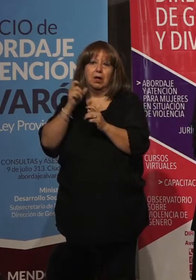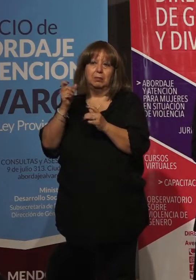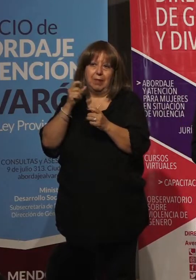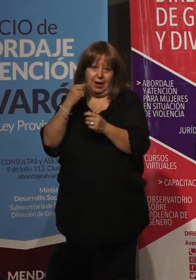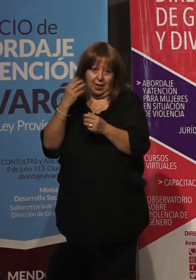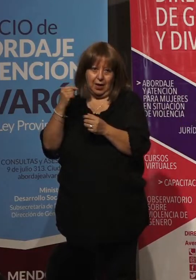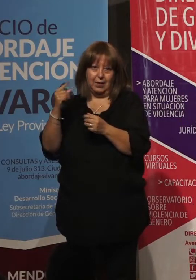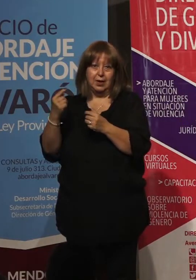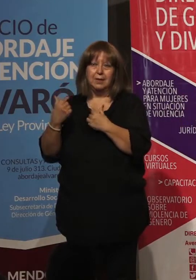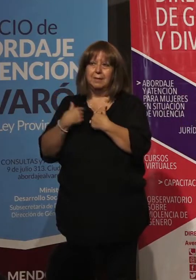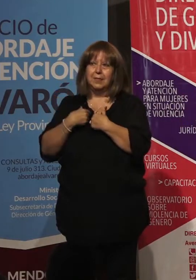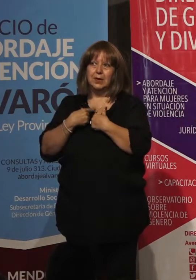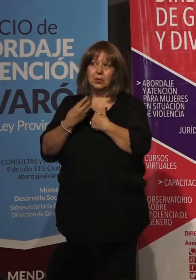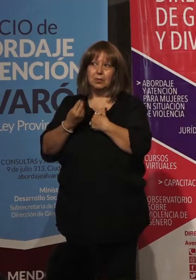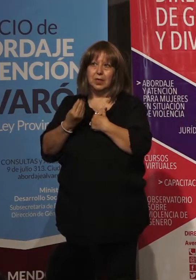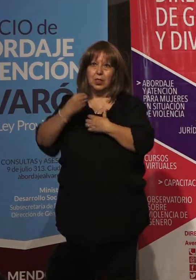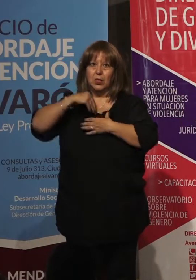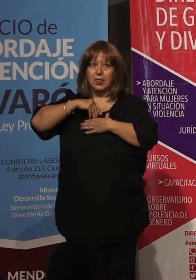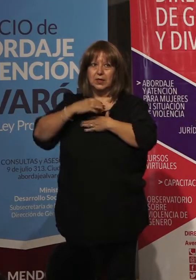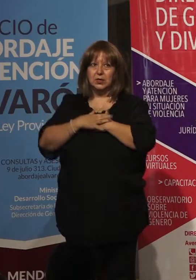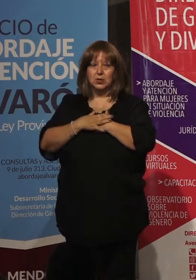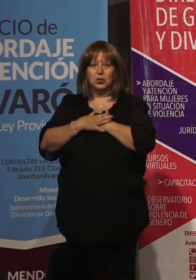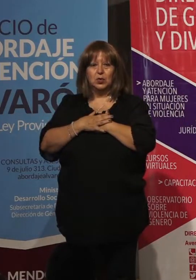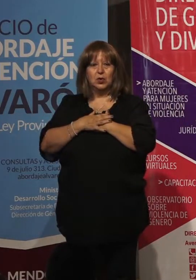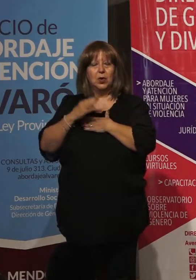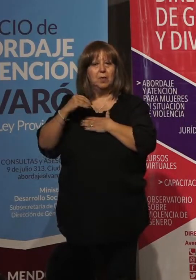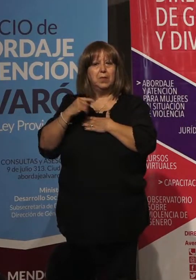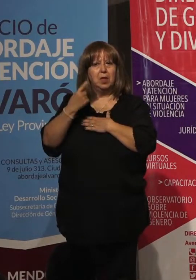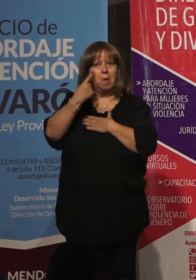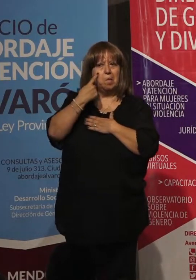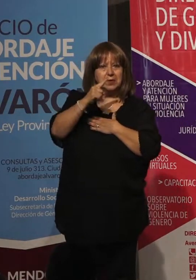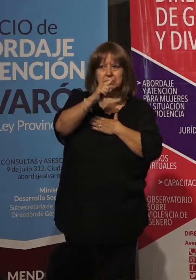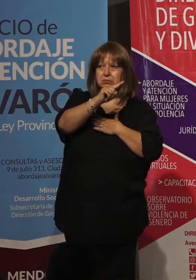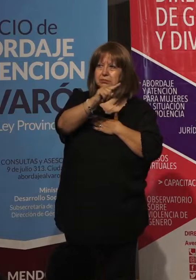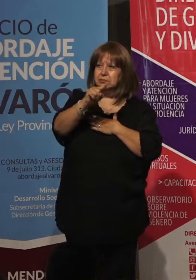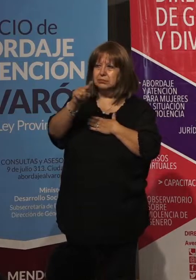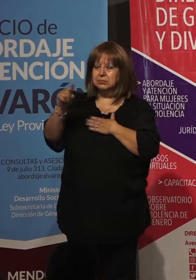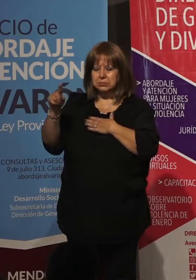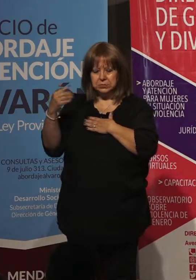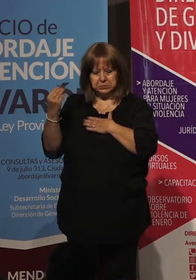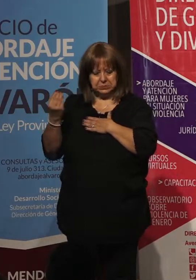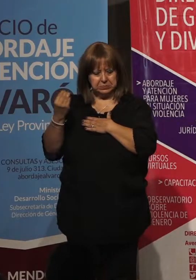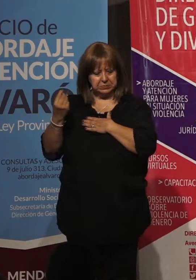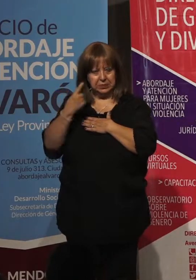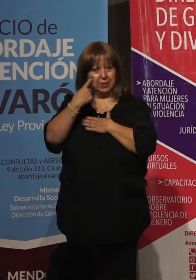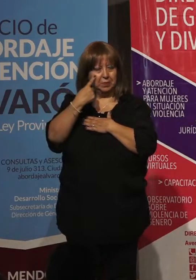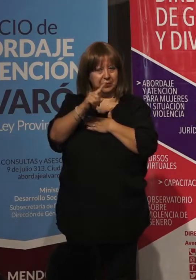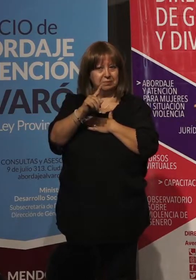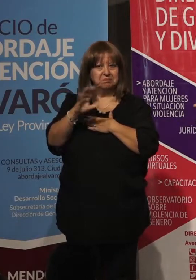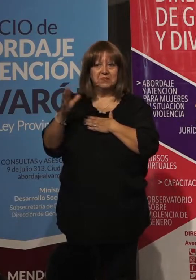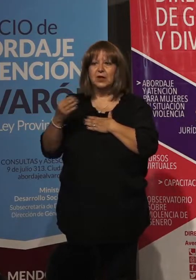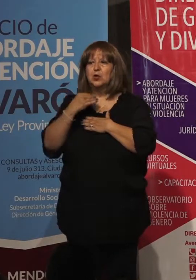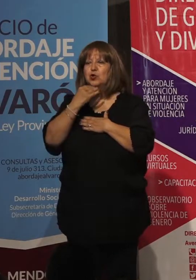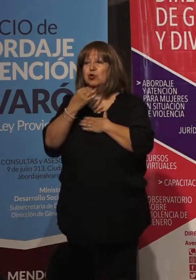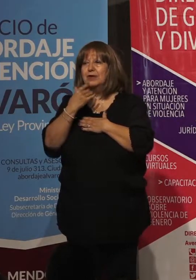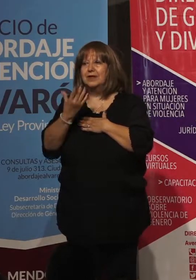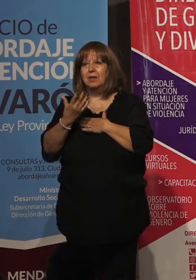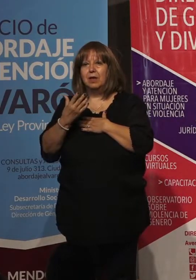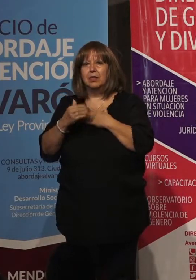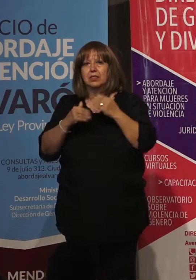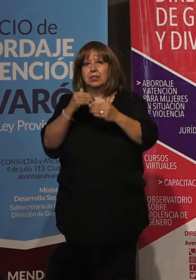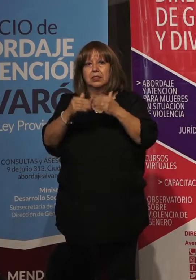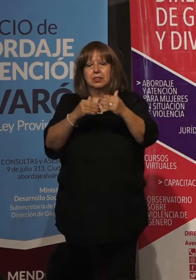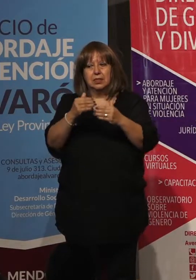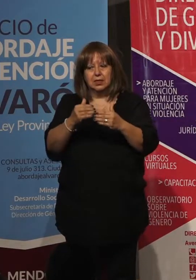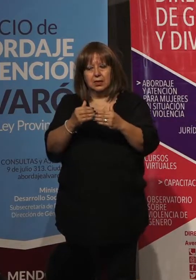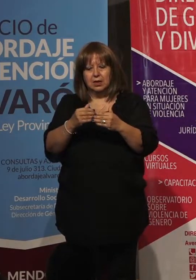¿sí? Pero tenía miedo. Y es miedo al desconocimiento de lo que iba a pasar. No sabía cómo iba a ser ese proceso. No